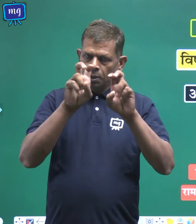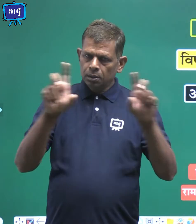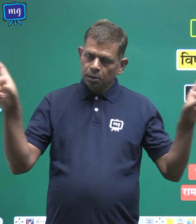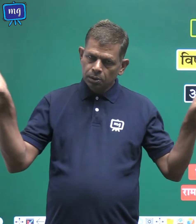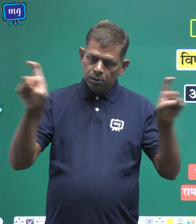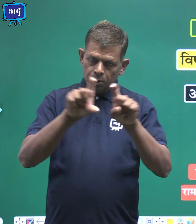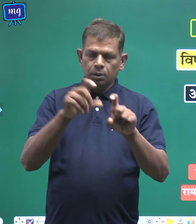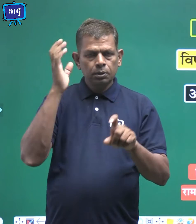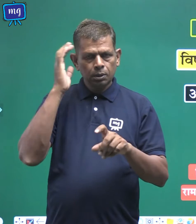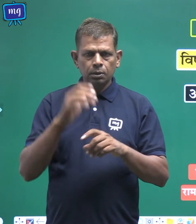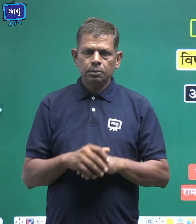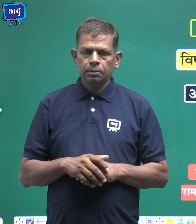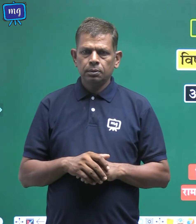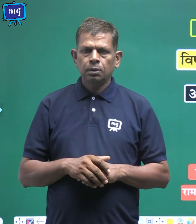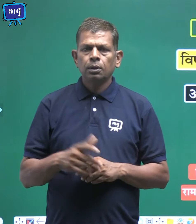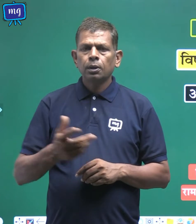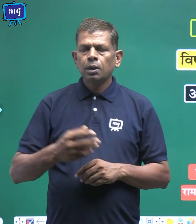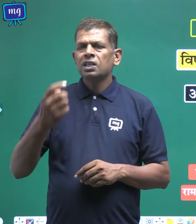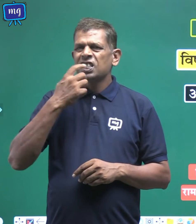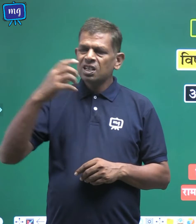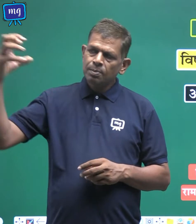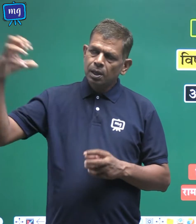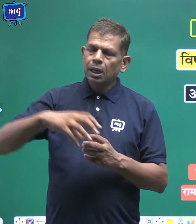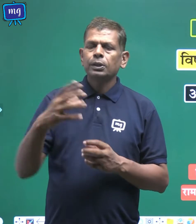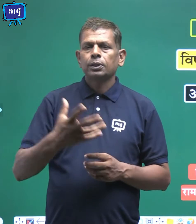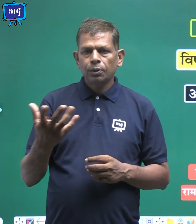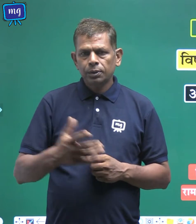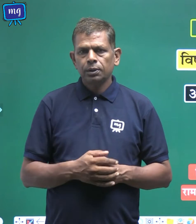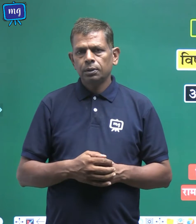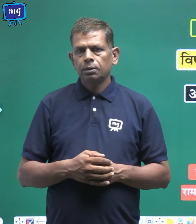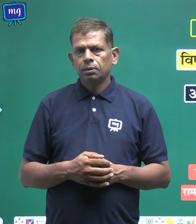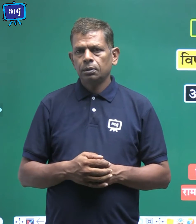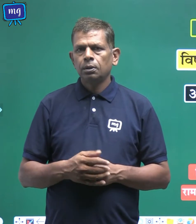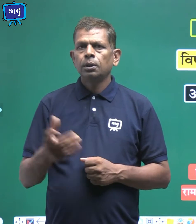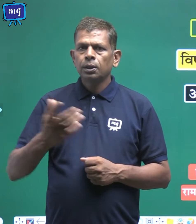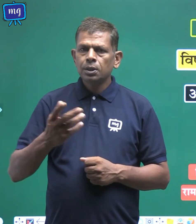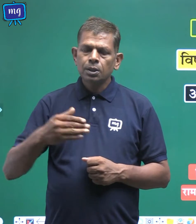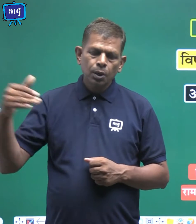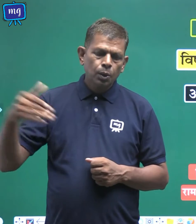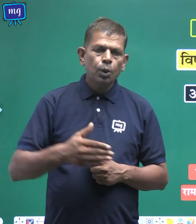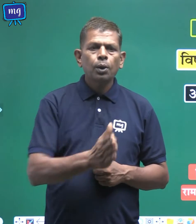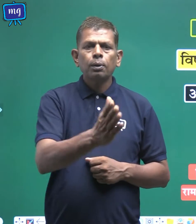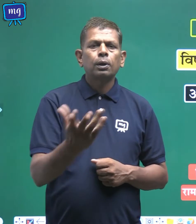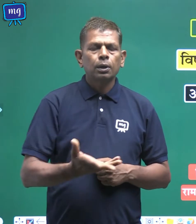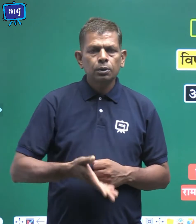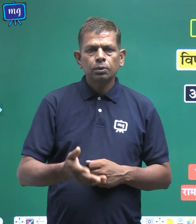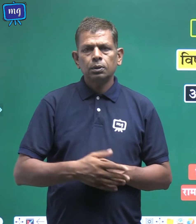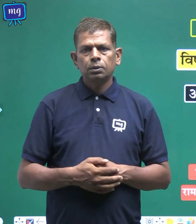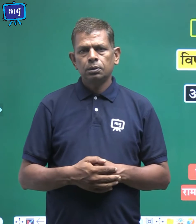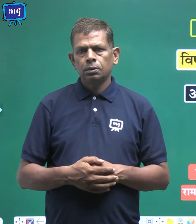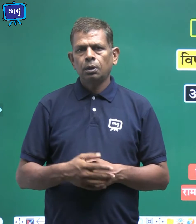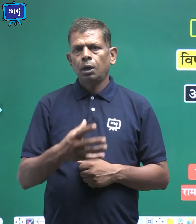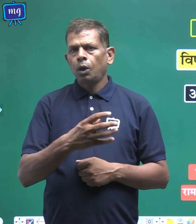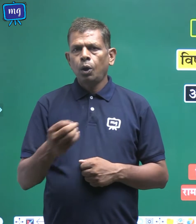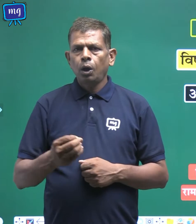जाना कि प्रकाश क्या होता है, इसका गमन कैसे होता है